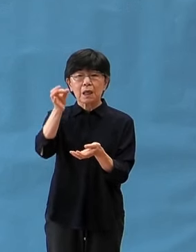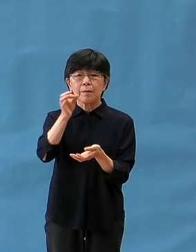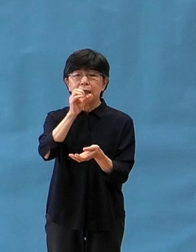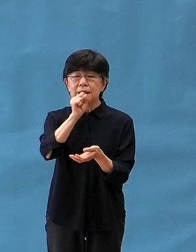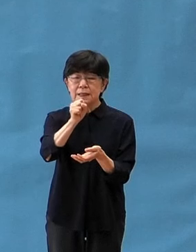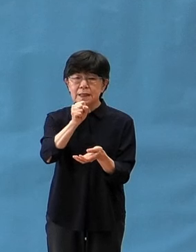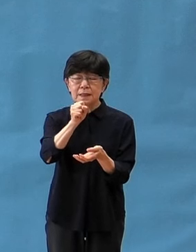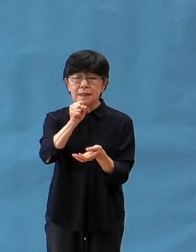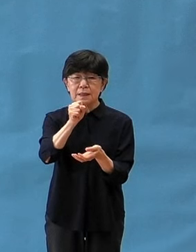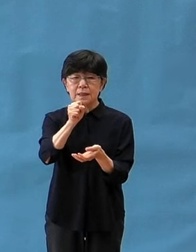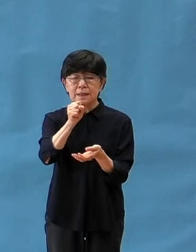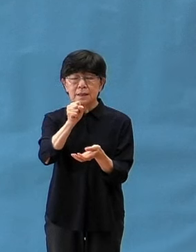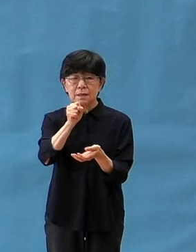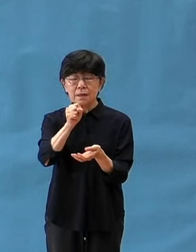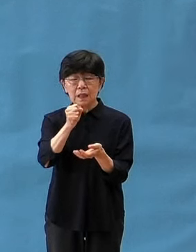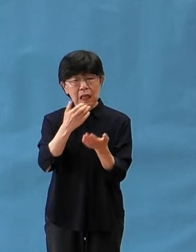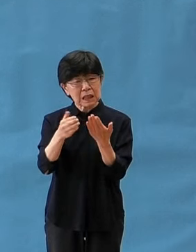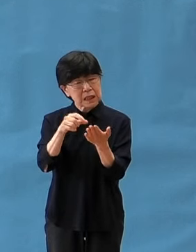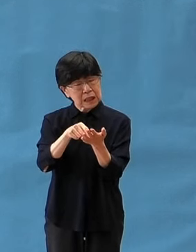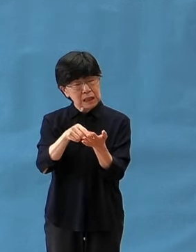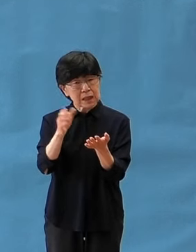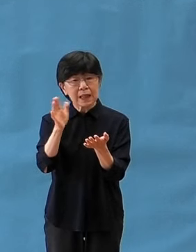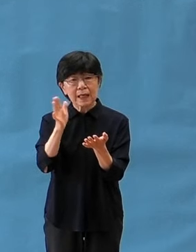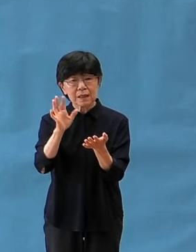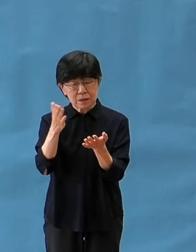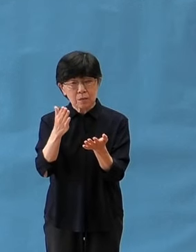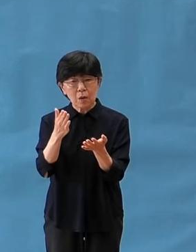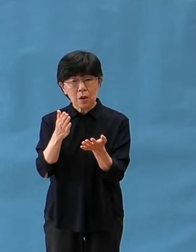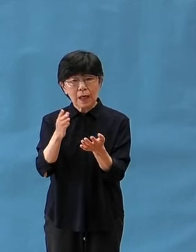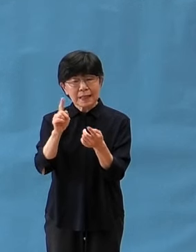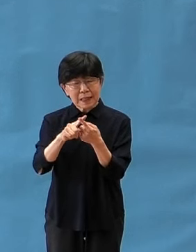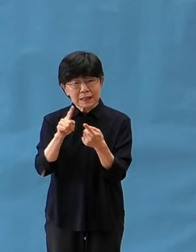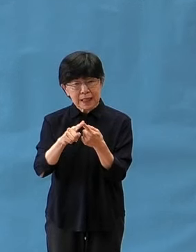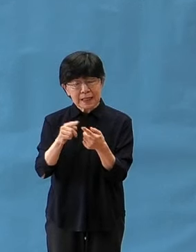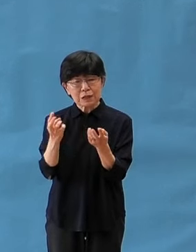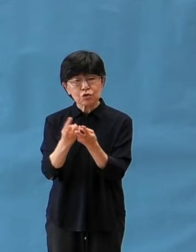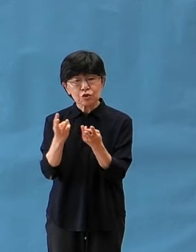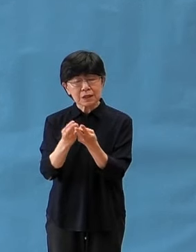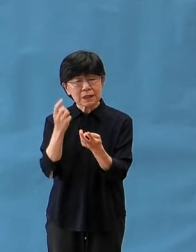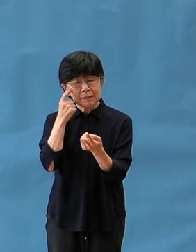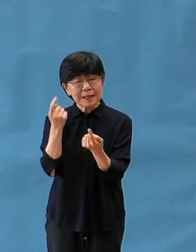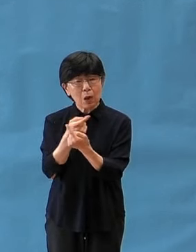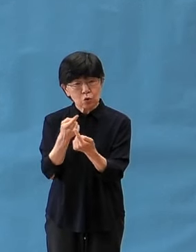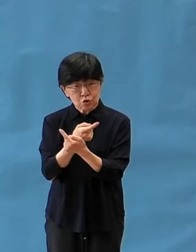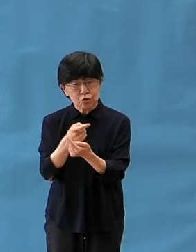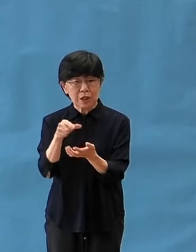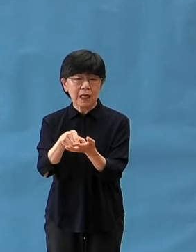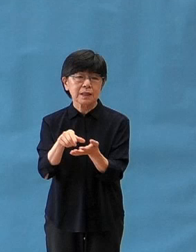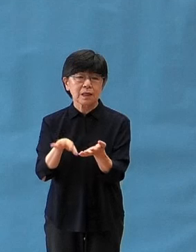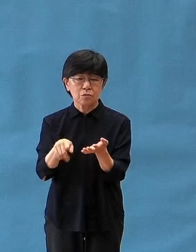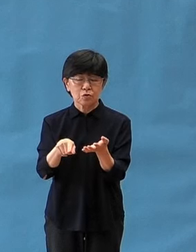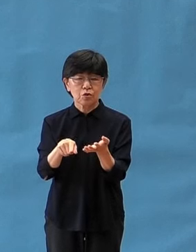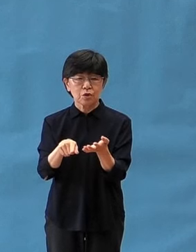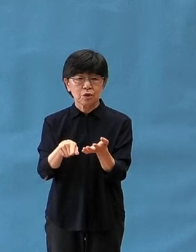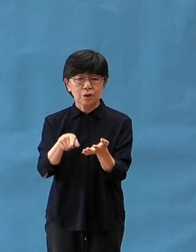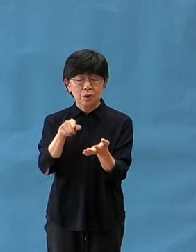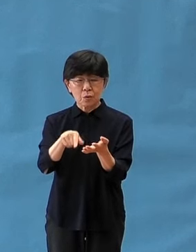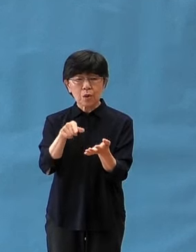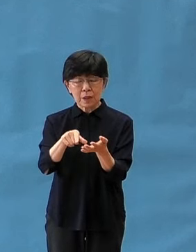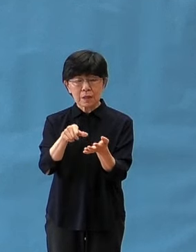ないかと、あのはっきり書いてありませんけど、適正な水準に見直すと、大体適正な水準に見直すっていうときにあの下げることありませんから